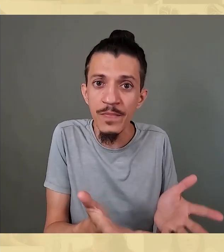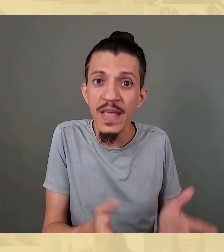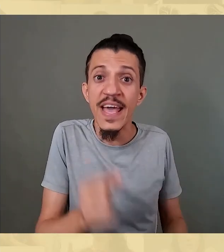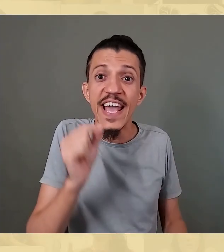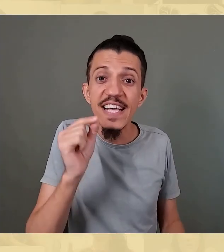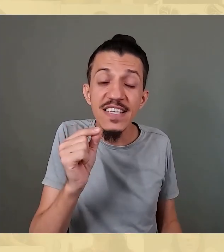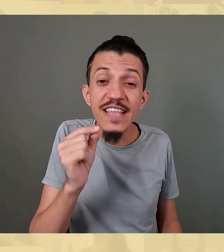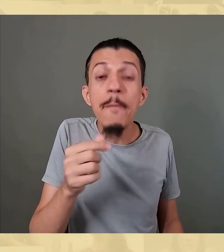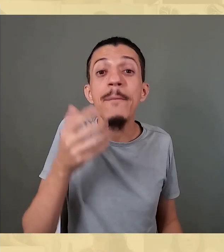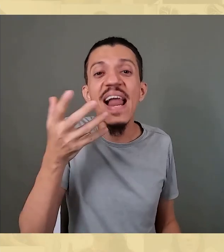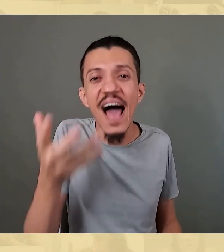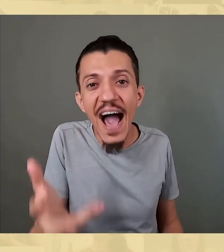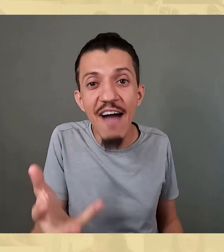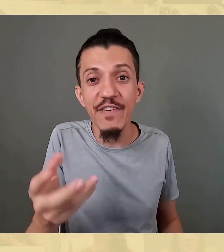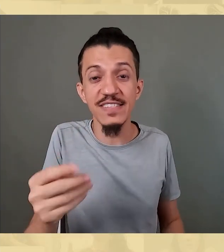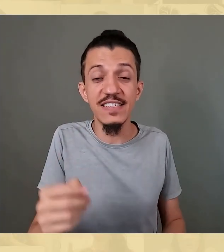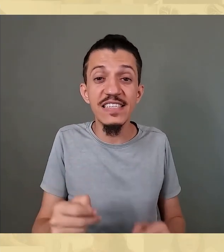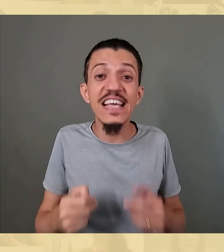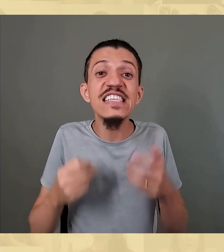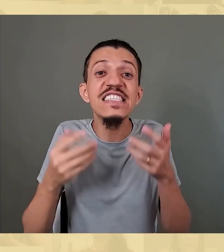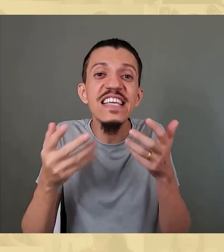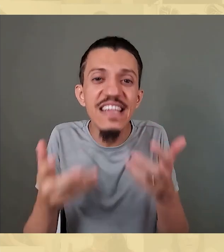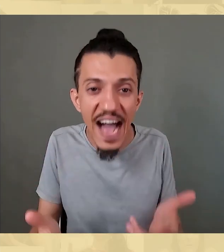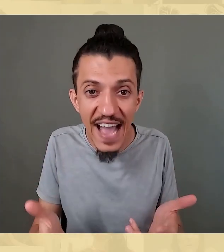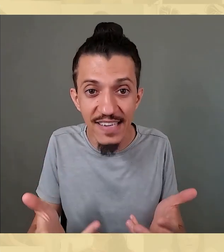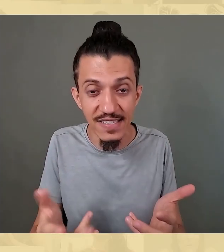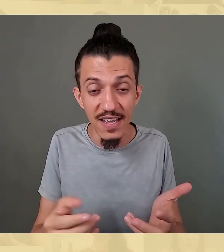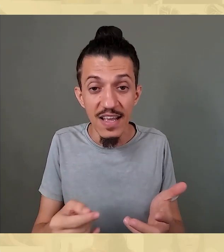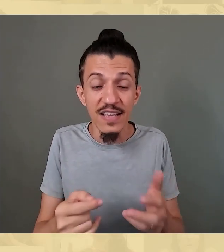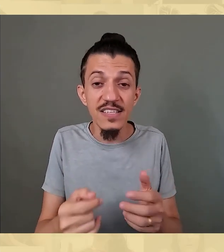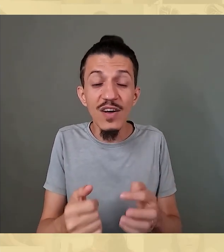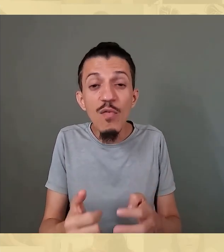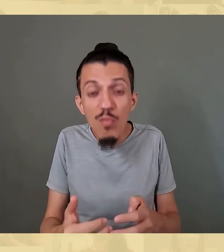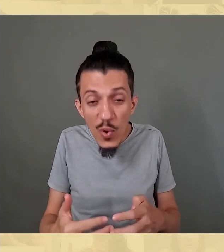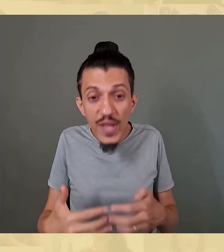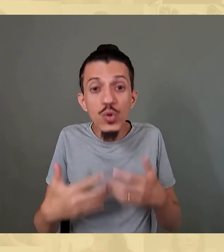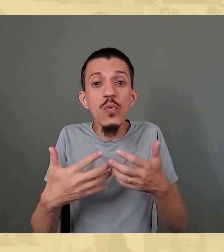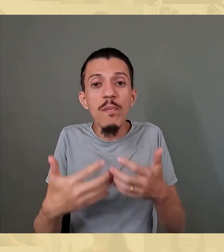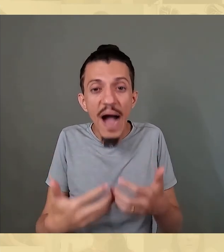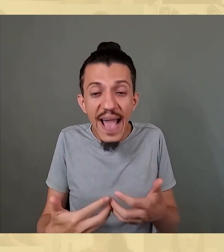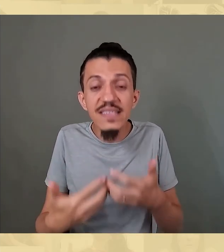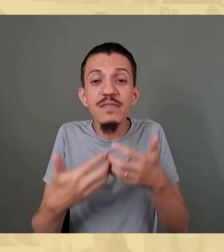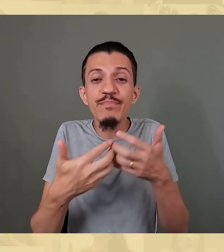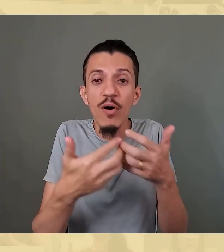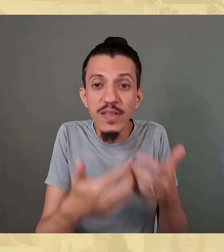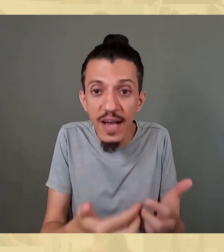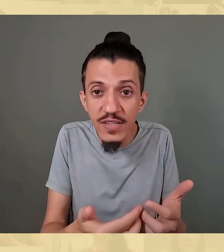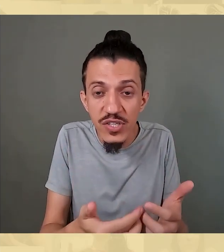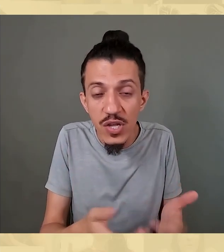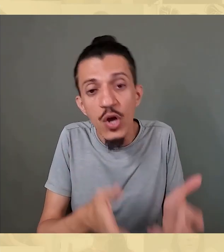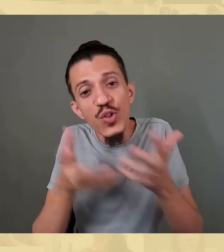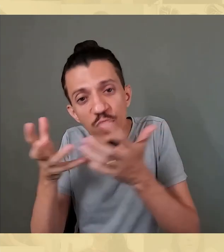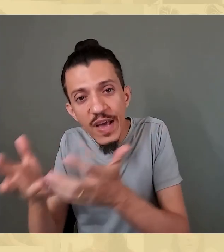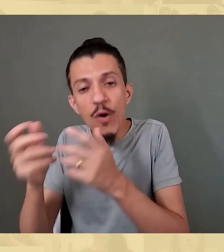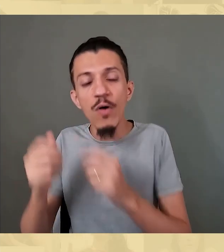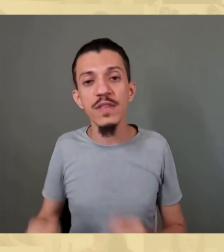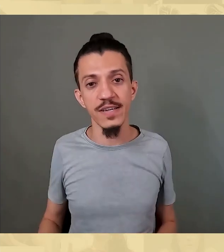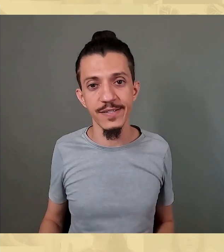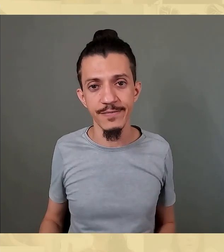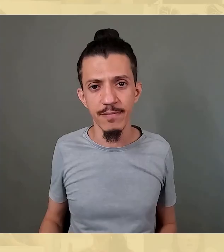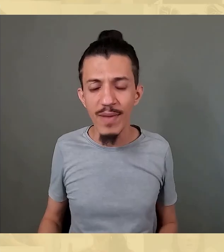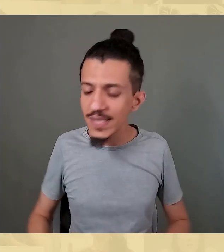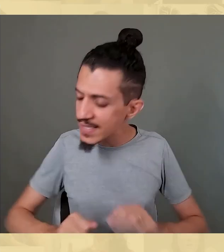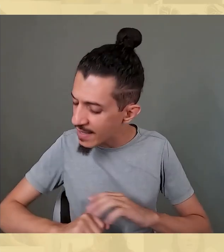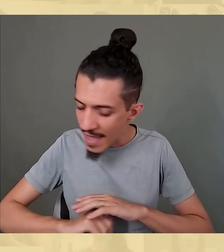língua, existem palavras, existem sinais que são muito mais importantes do que